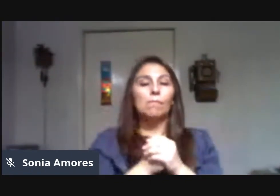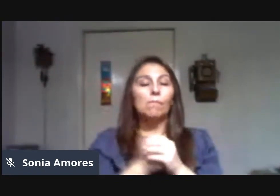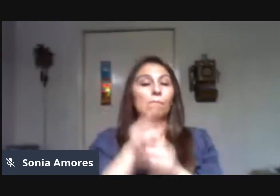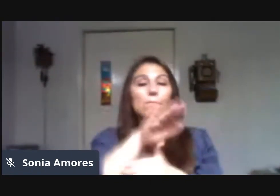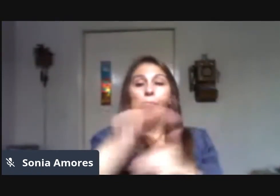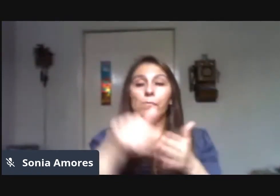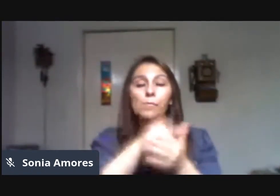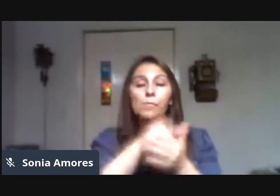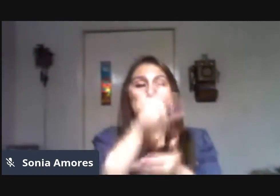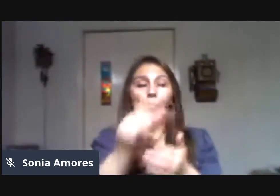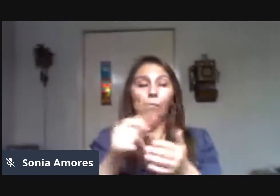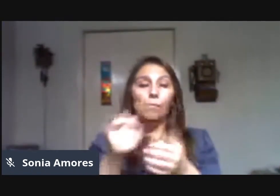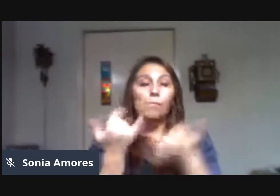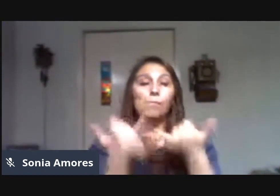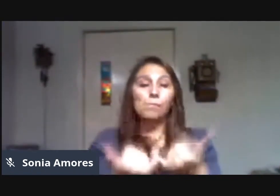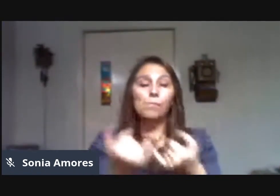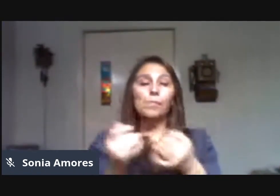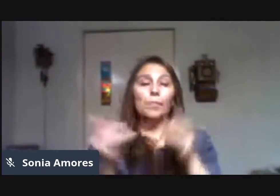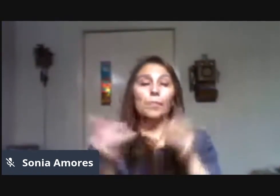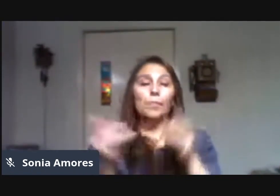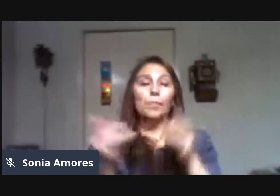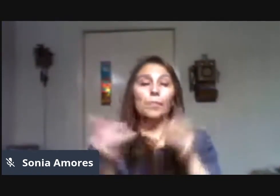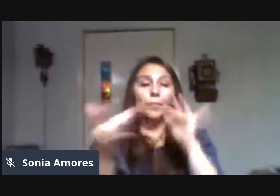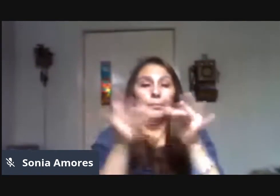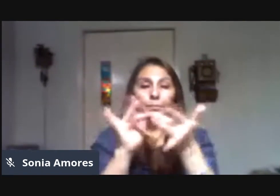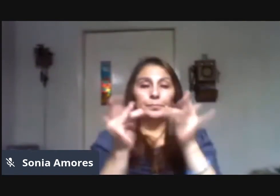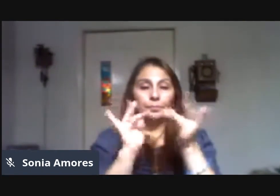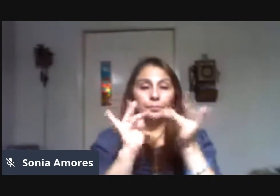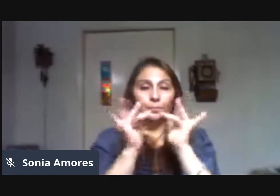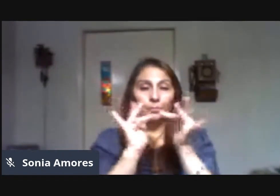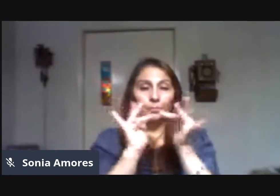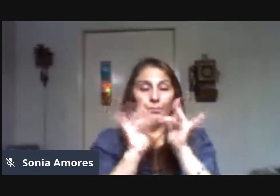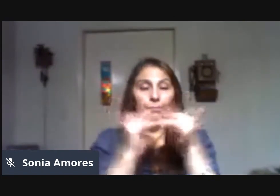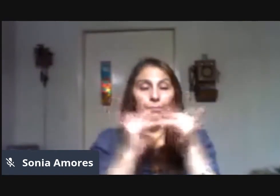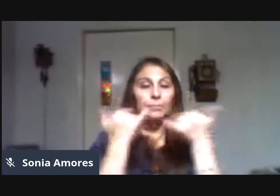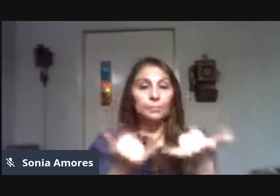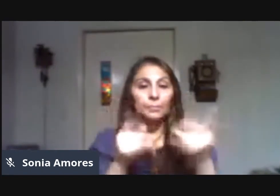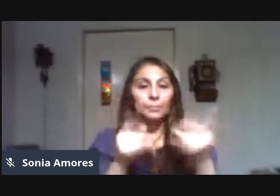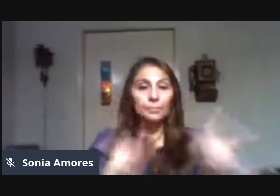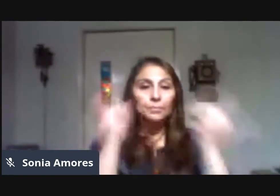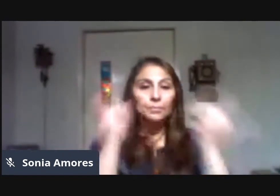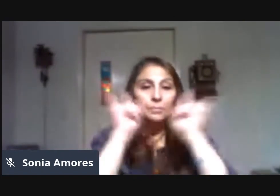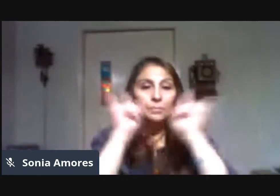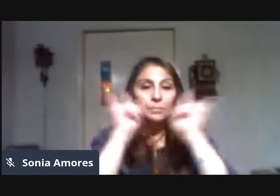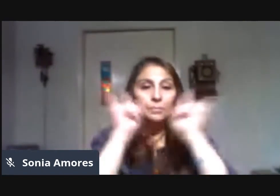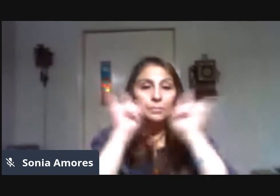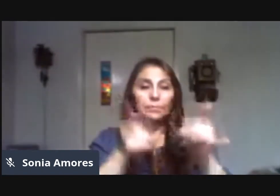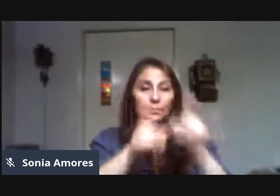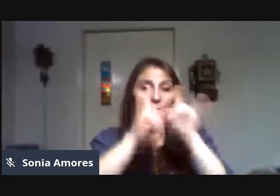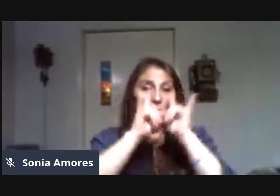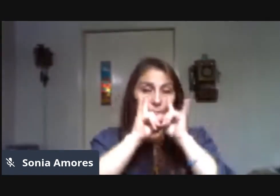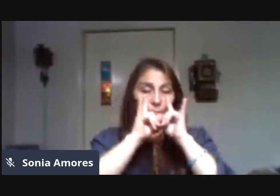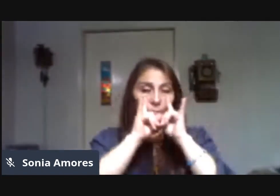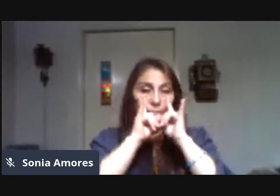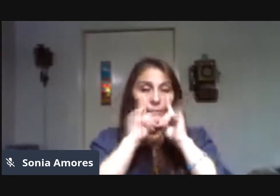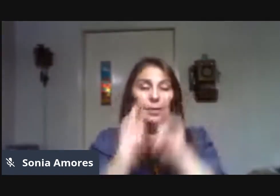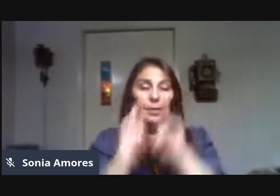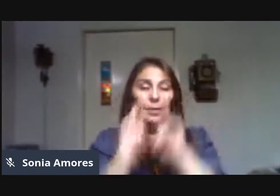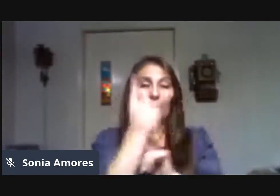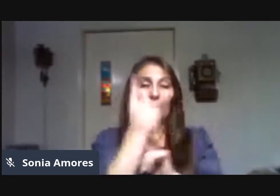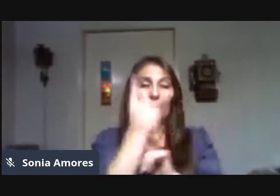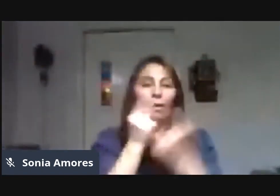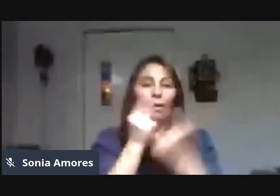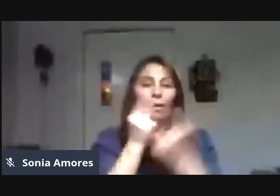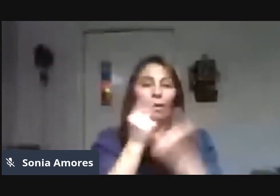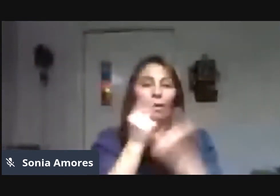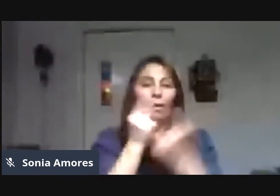este momento y nos están escuchando, estamos en este primer diálogo de